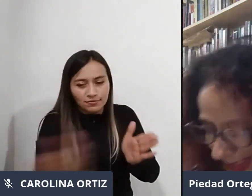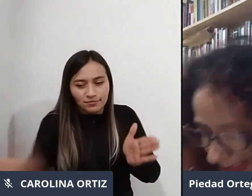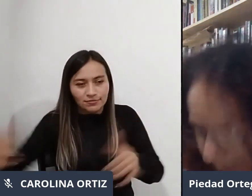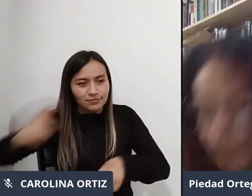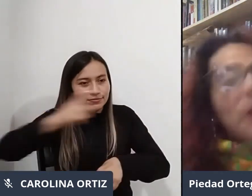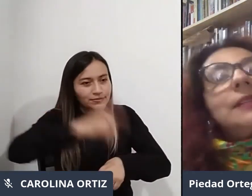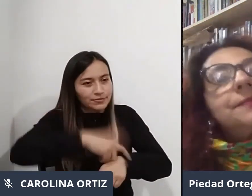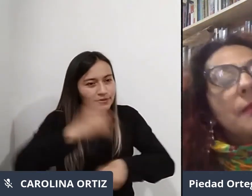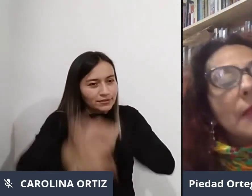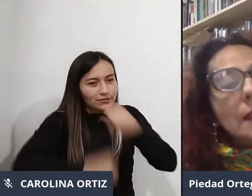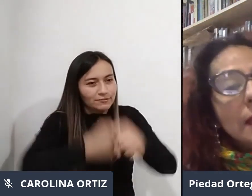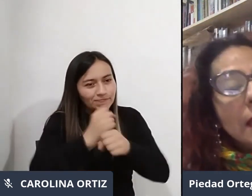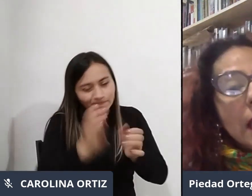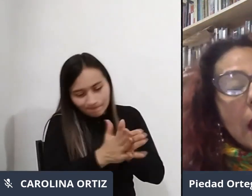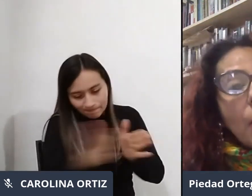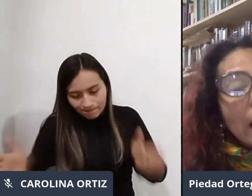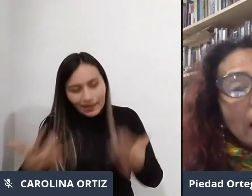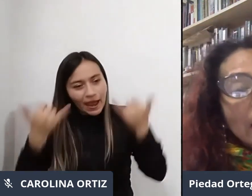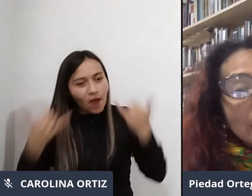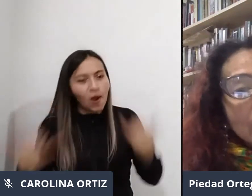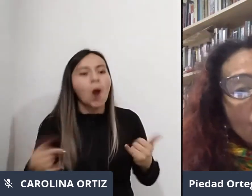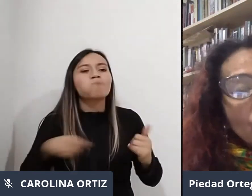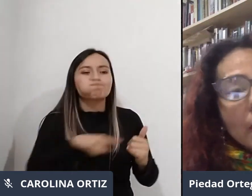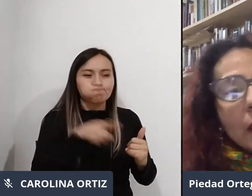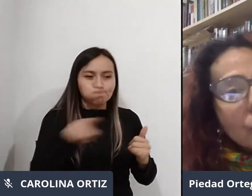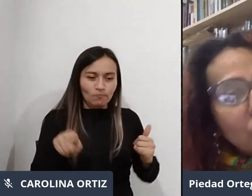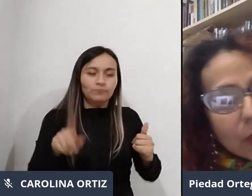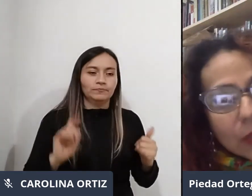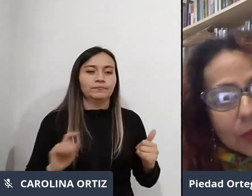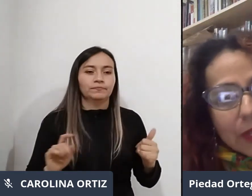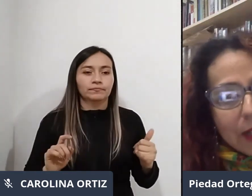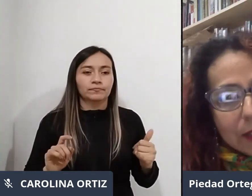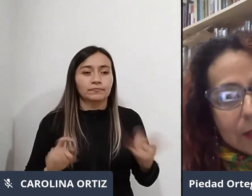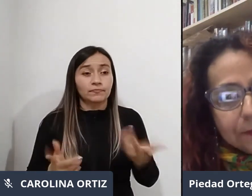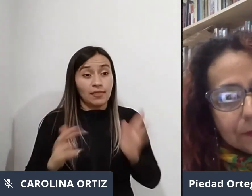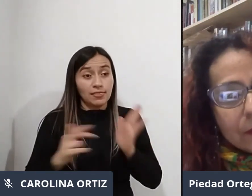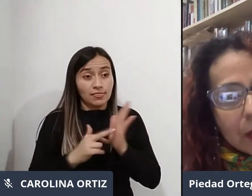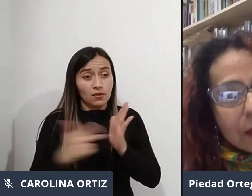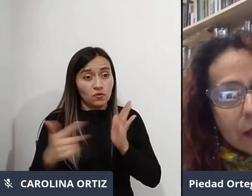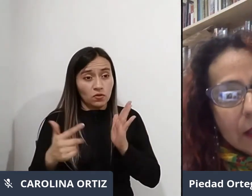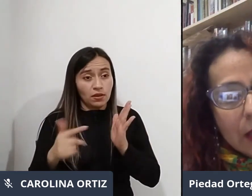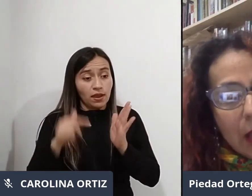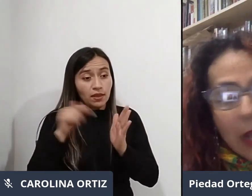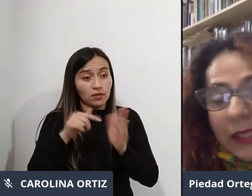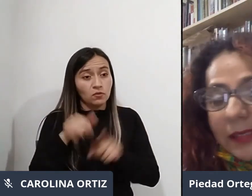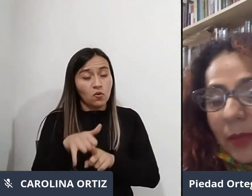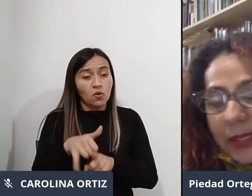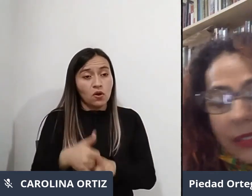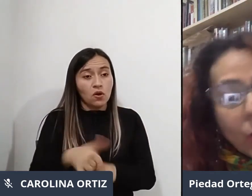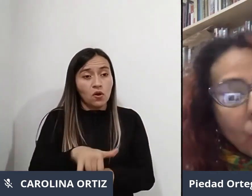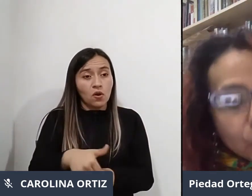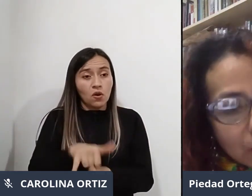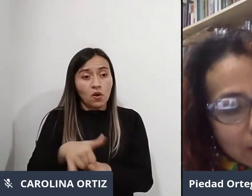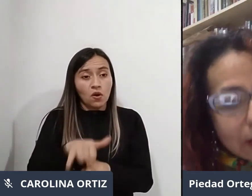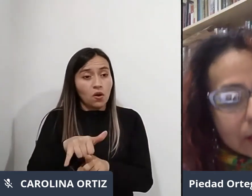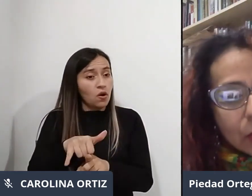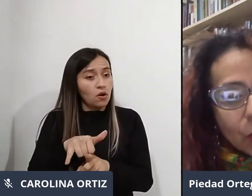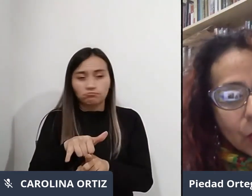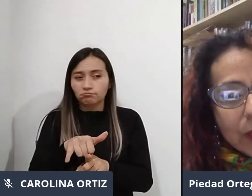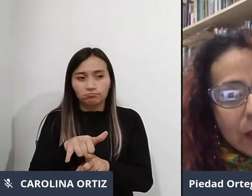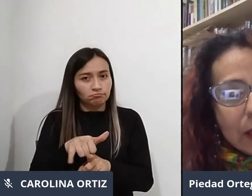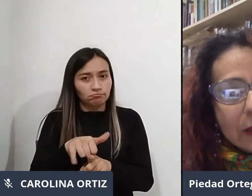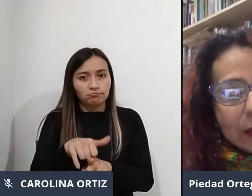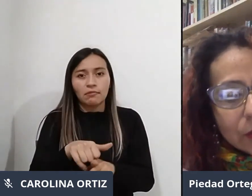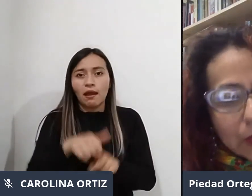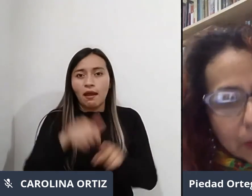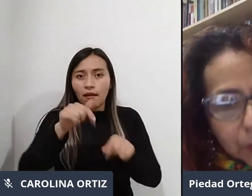esta época, ¿sí? Ahora, las tecnologías no son neutrales, ¿sí? Aquí estamos haciendo uso de esta